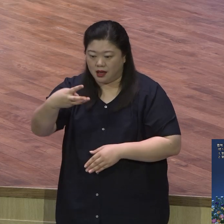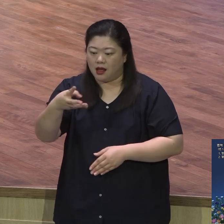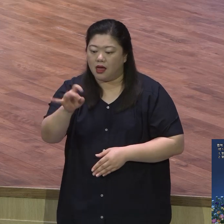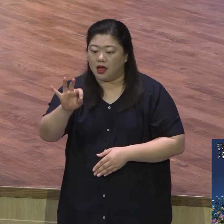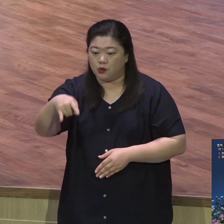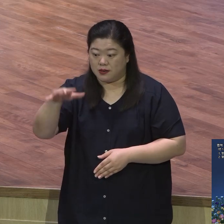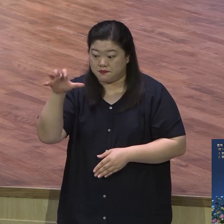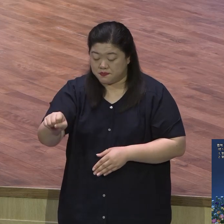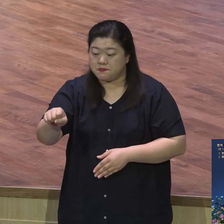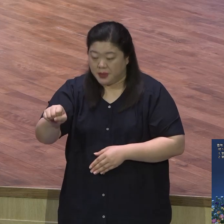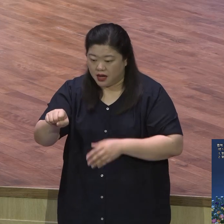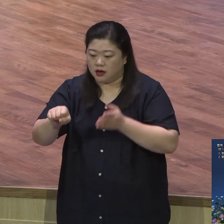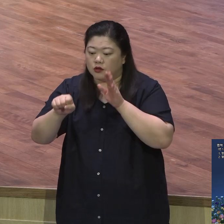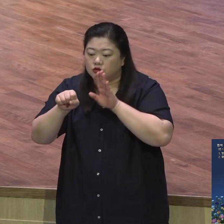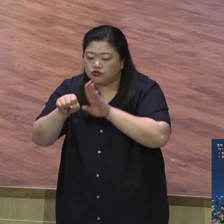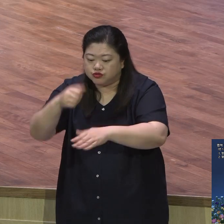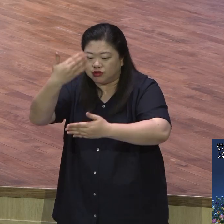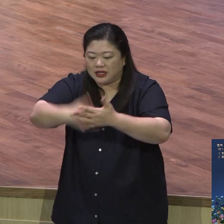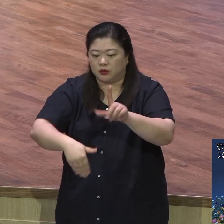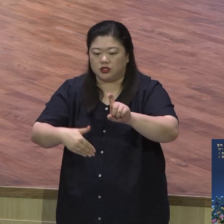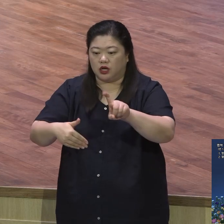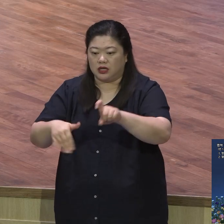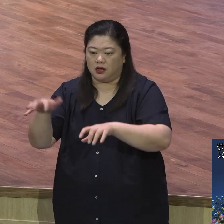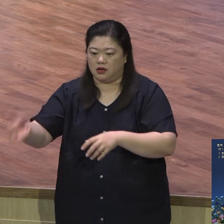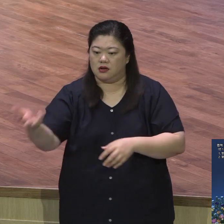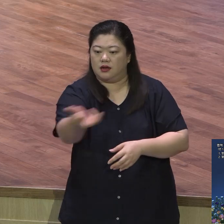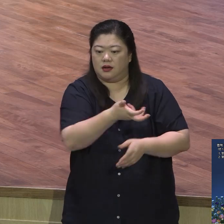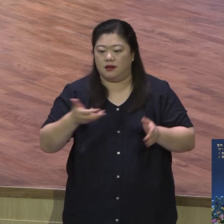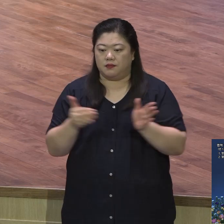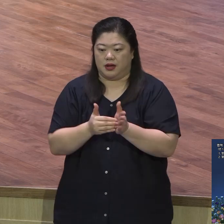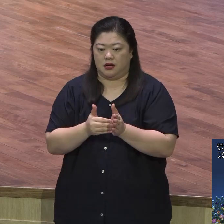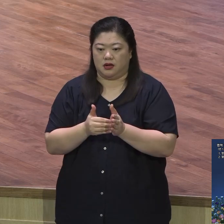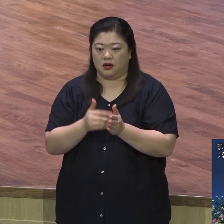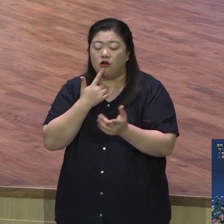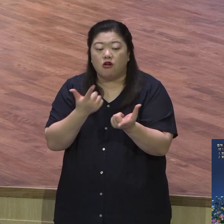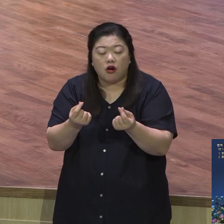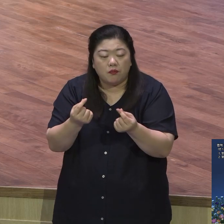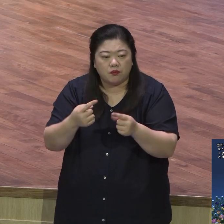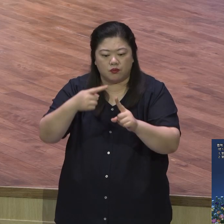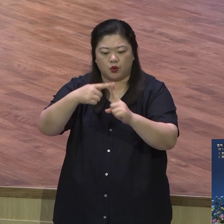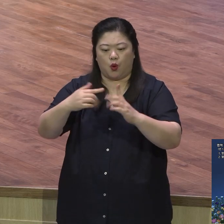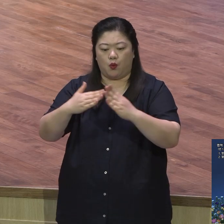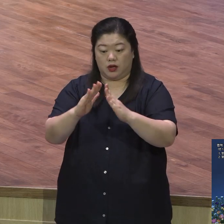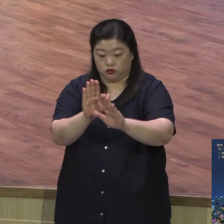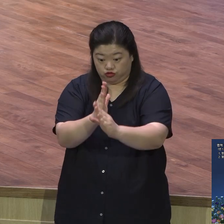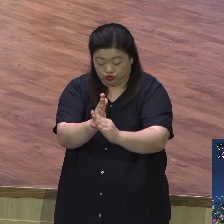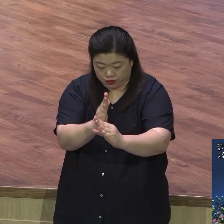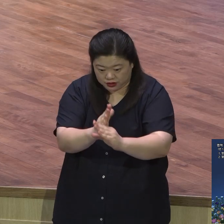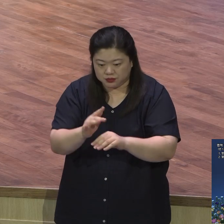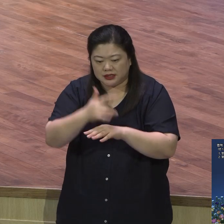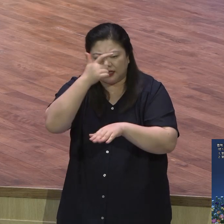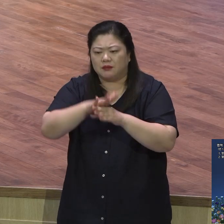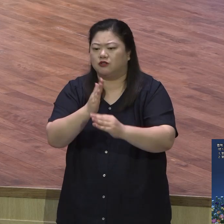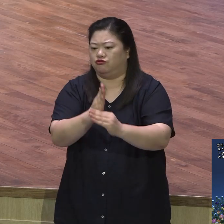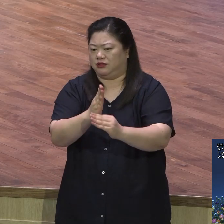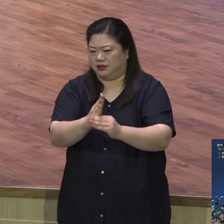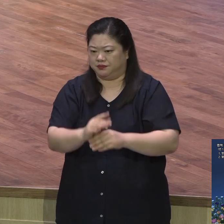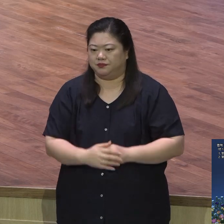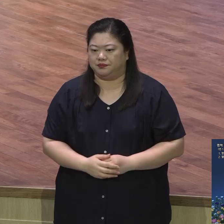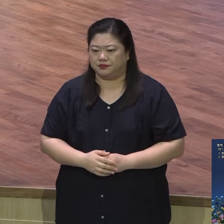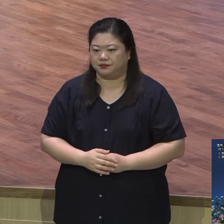예배가 최우선순위가 딱 된다 이런 의미예요 성막 중심 주일 예배 후에